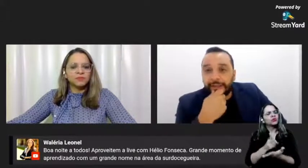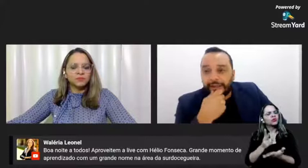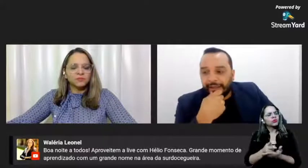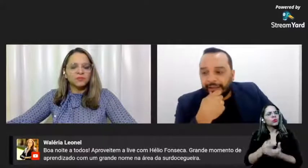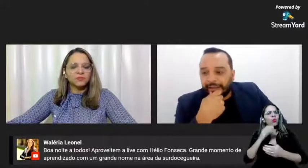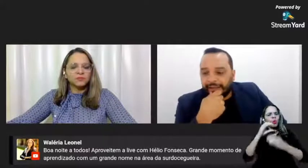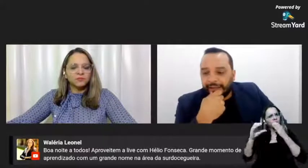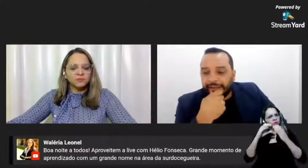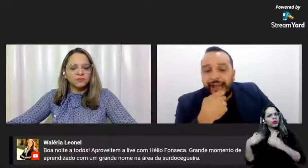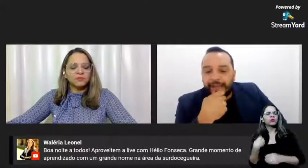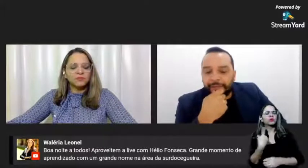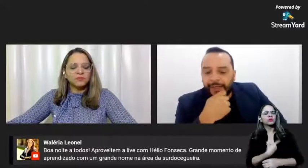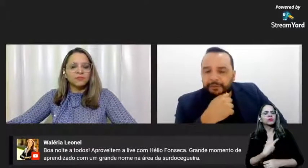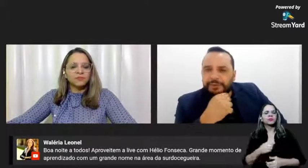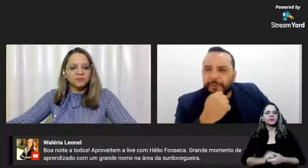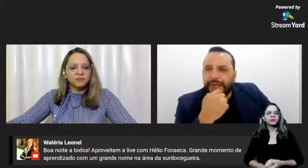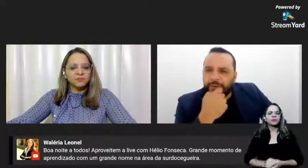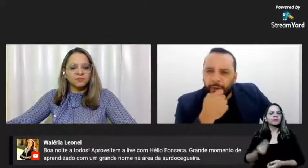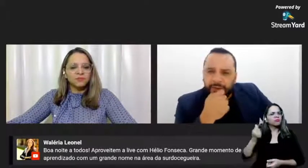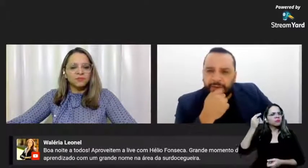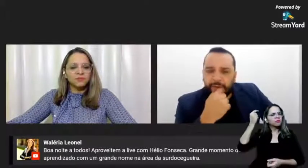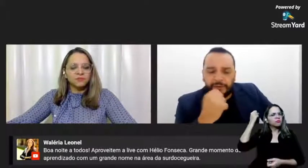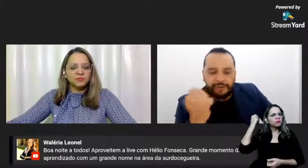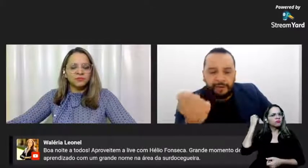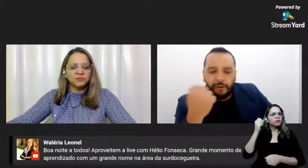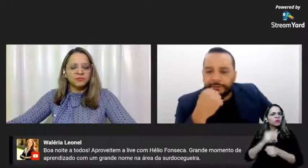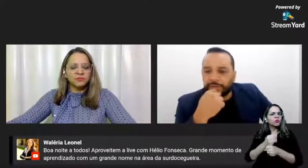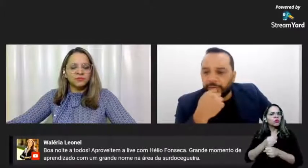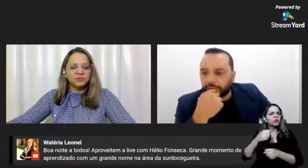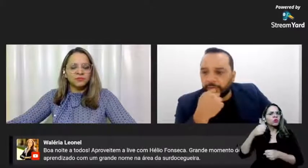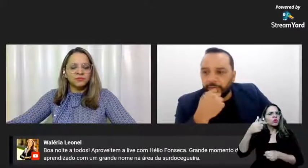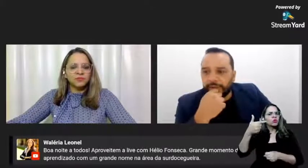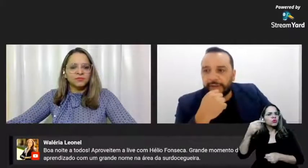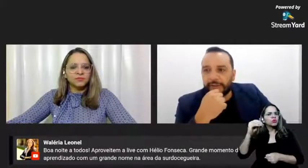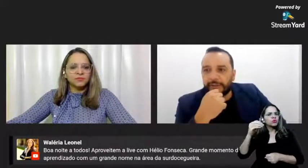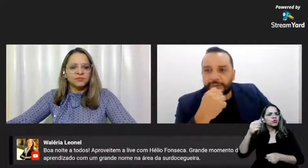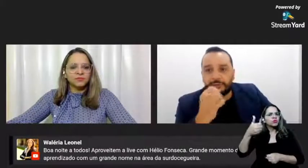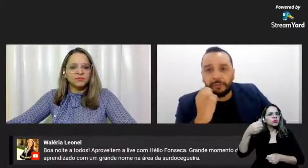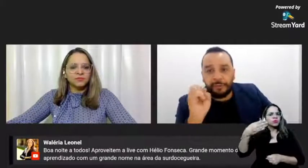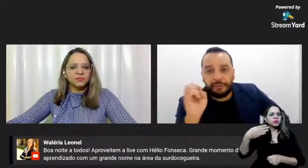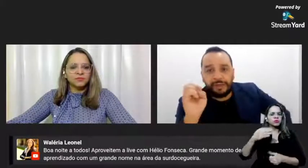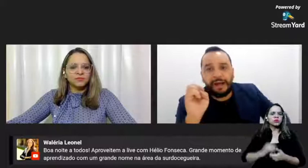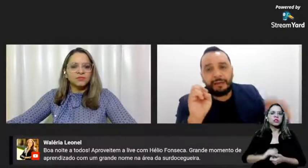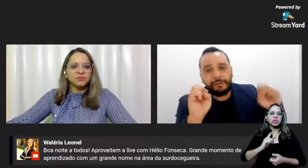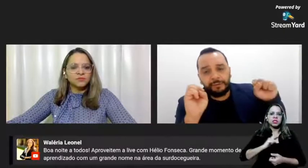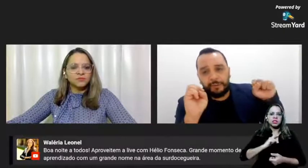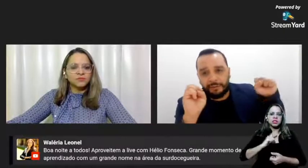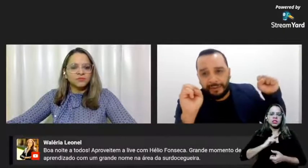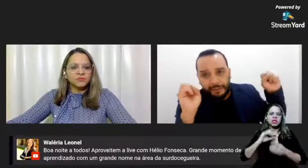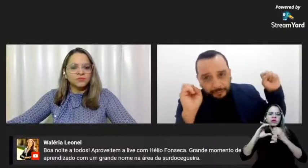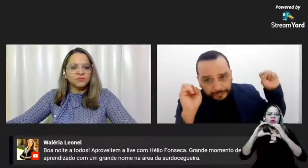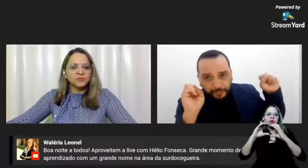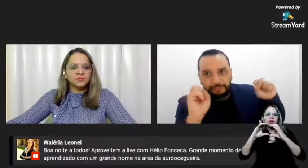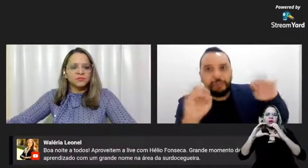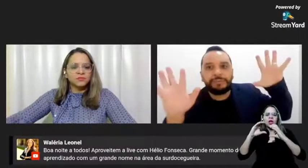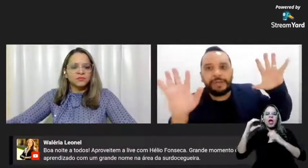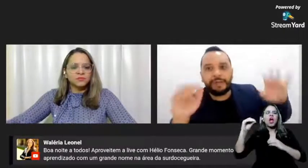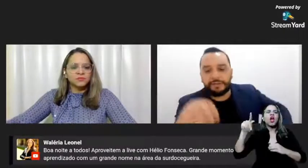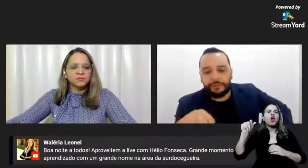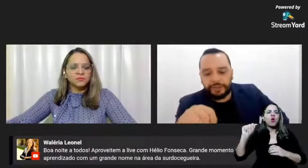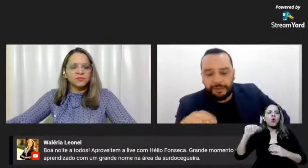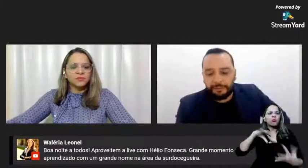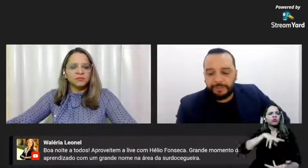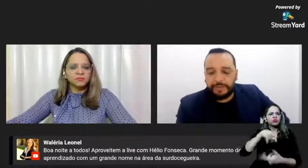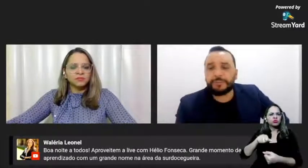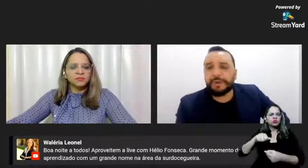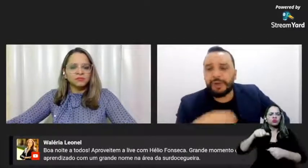ainda. E na época, em 2014, quando teve a Copa do Mundo, que eu acho que o nosso trabalho deu um boom, né,